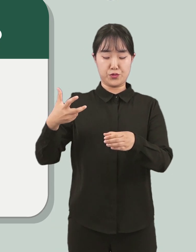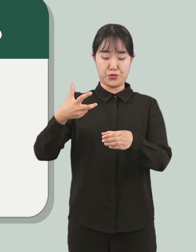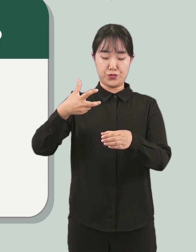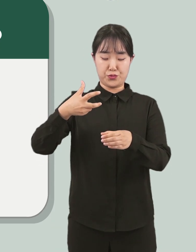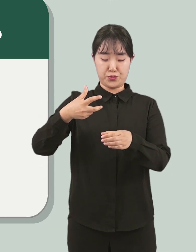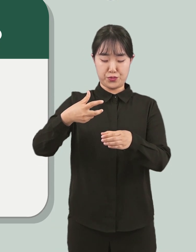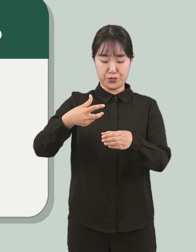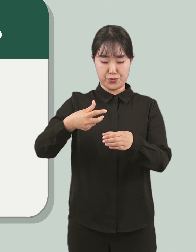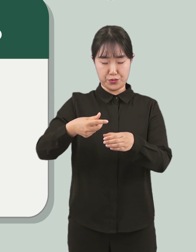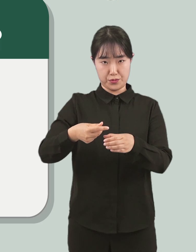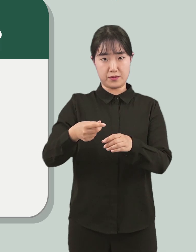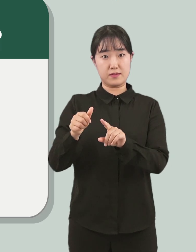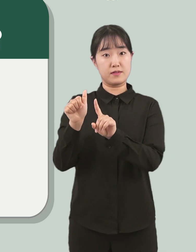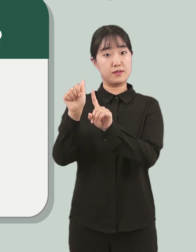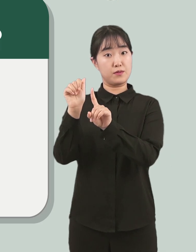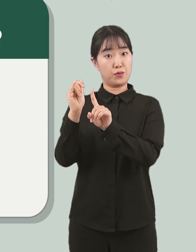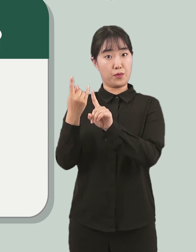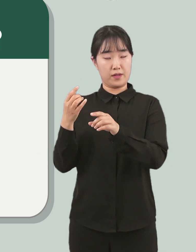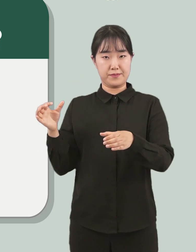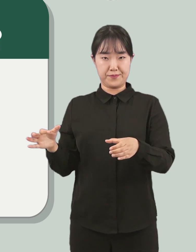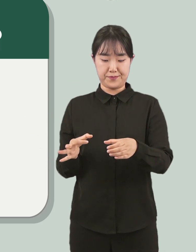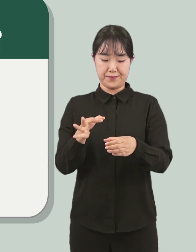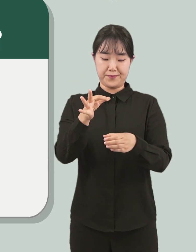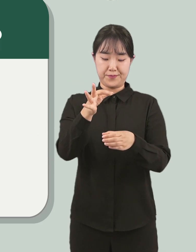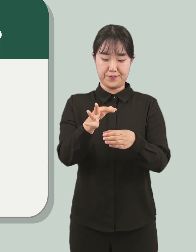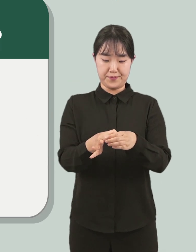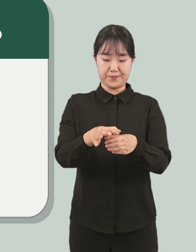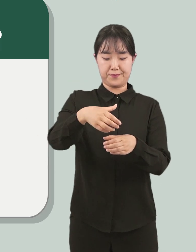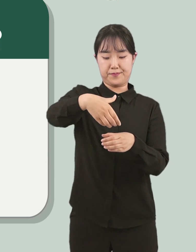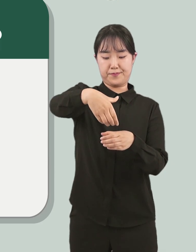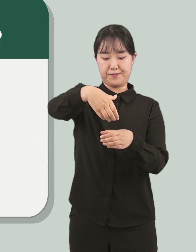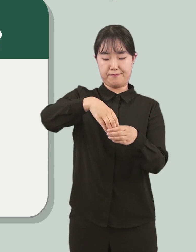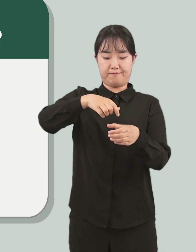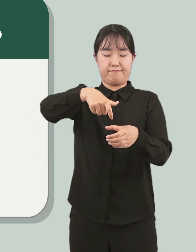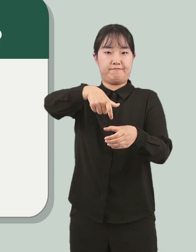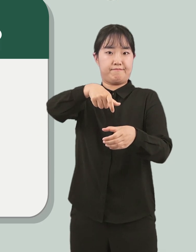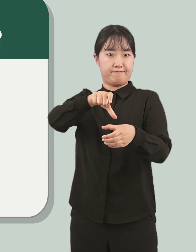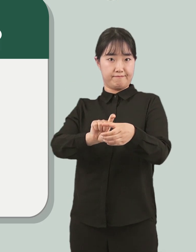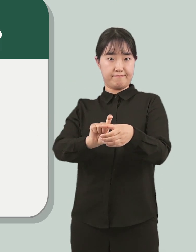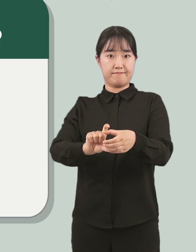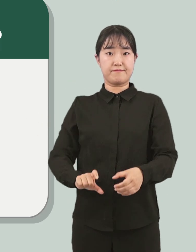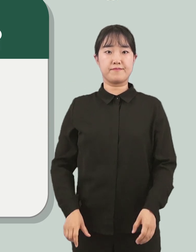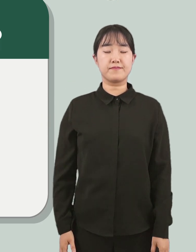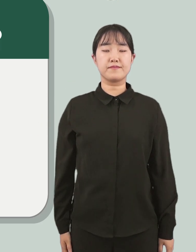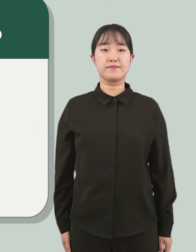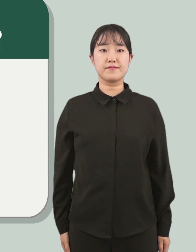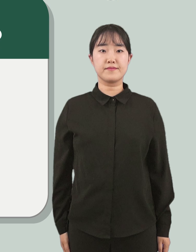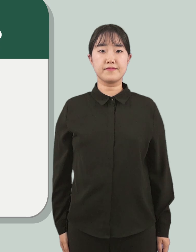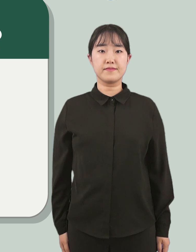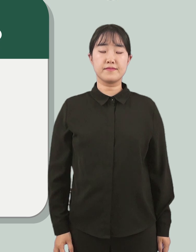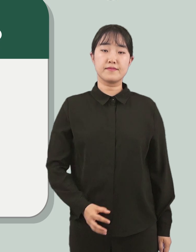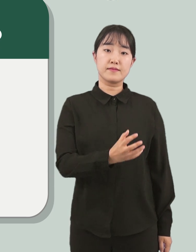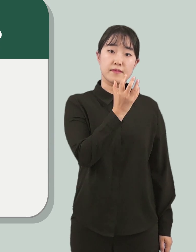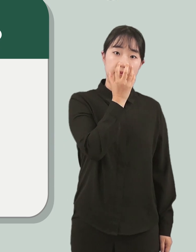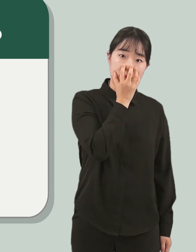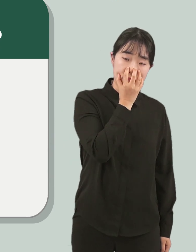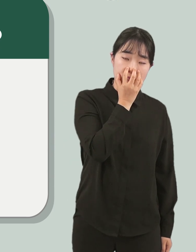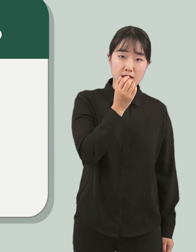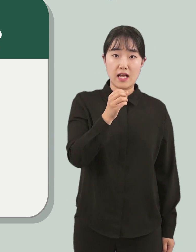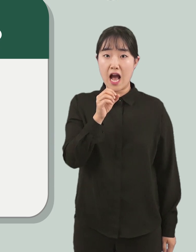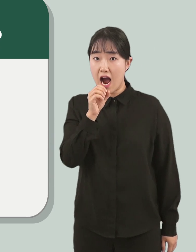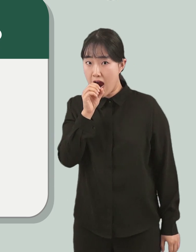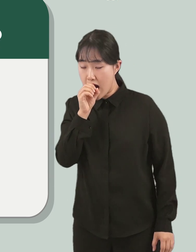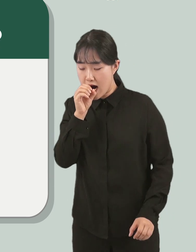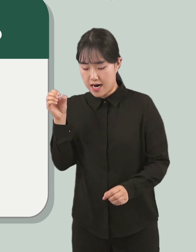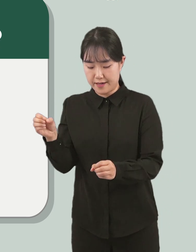열어 약물을 채웁니다. 일회용 메쉬를 올려둔 뒤 약물 용기를 닫고 훅을 눌러 단단히 결합합니다.